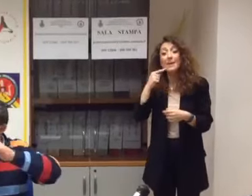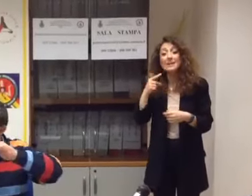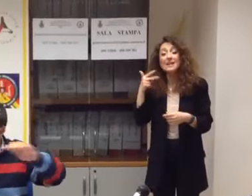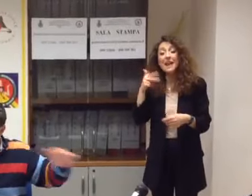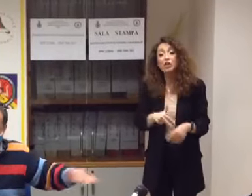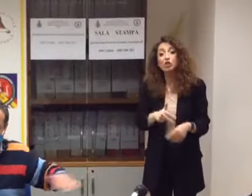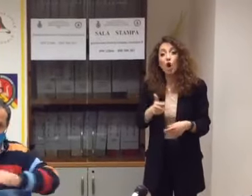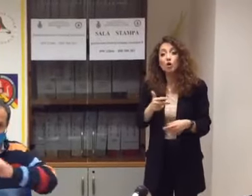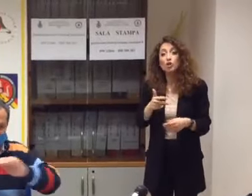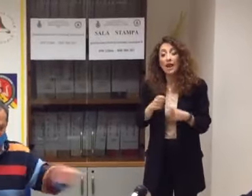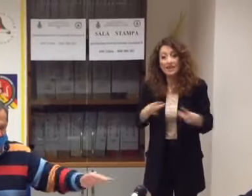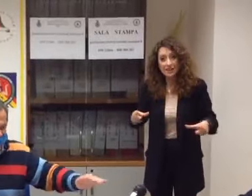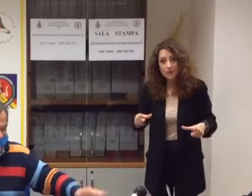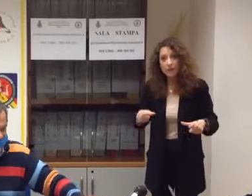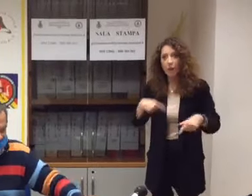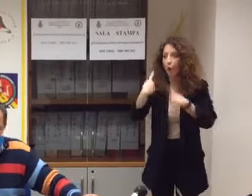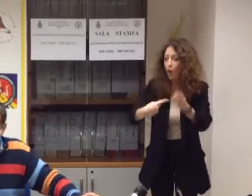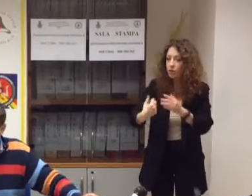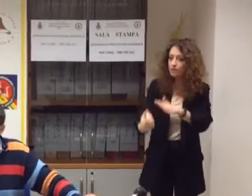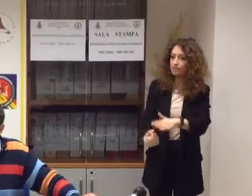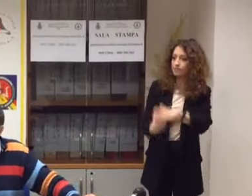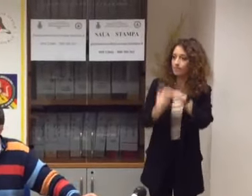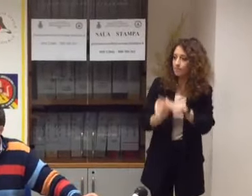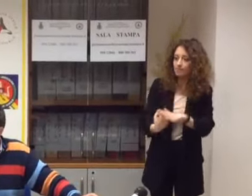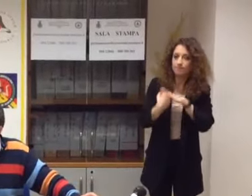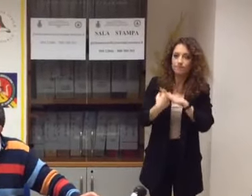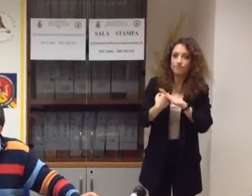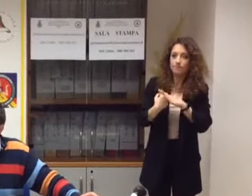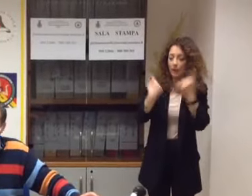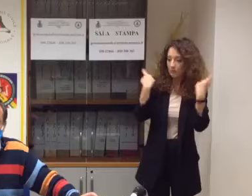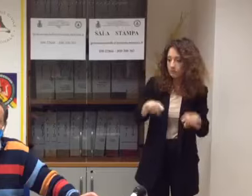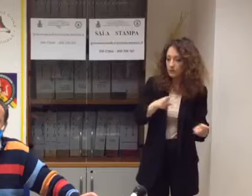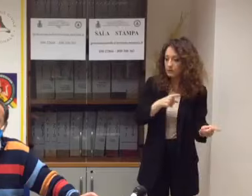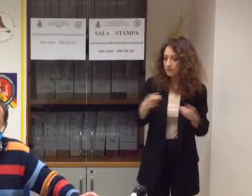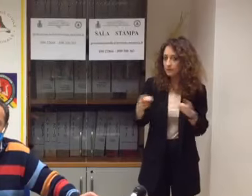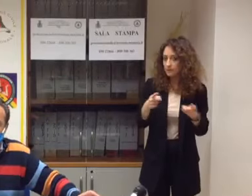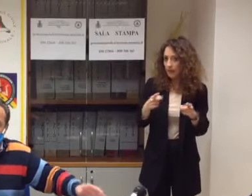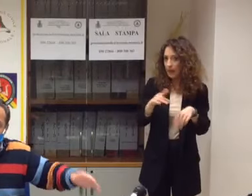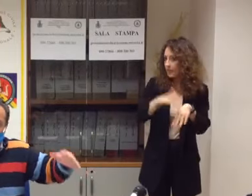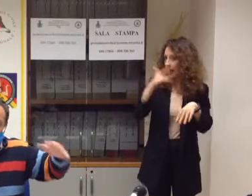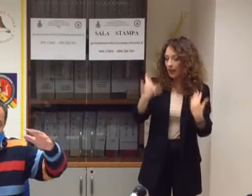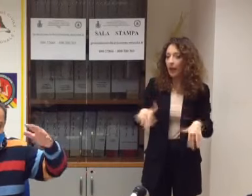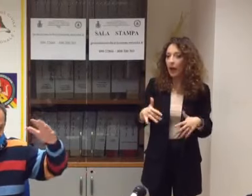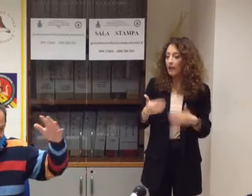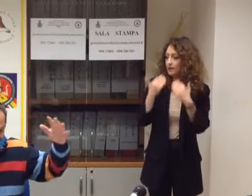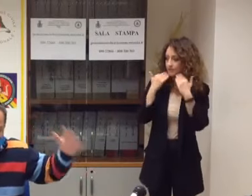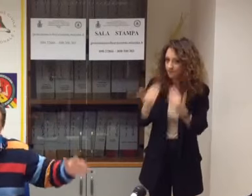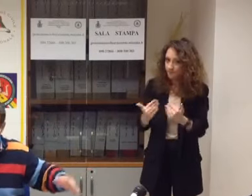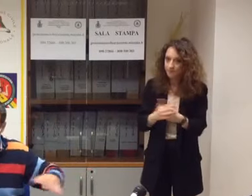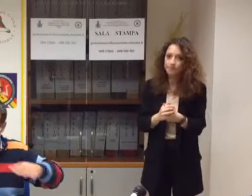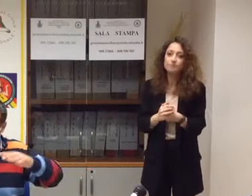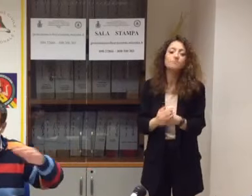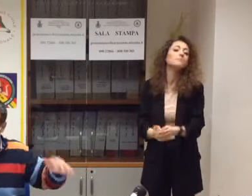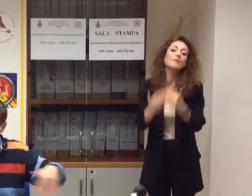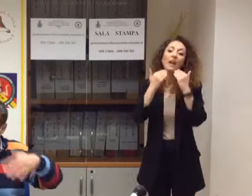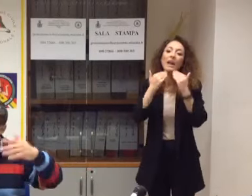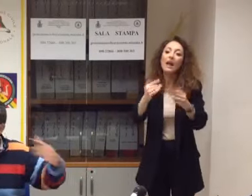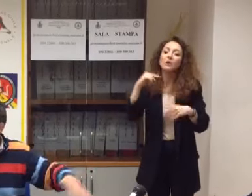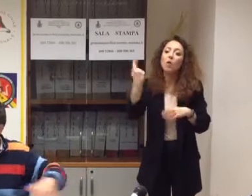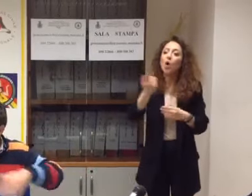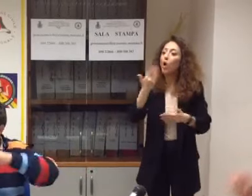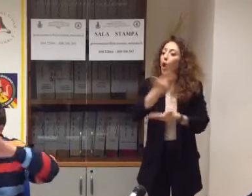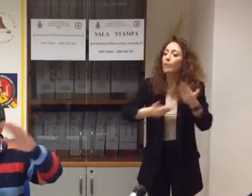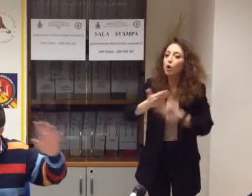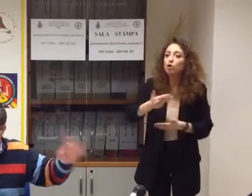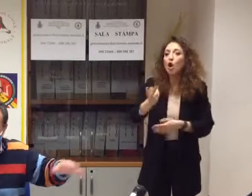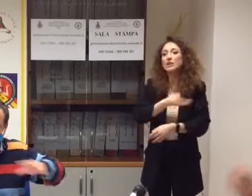che continua a supportarci in questa fase molto delicata, quindi li ringrazio a tutti i collaboratori,